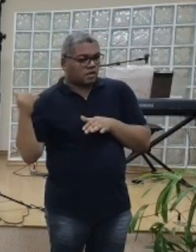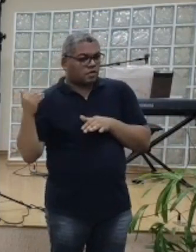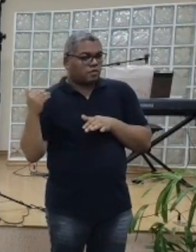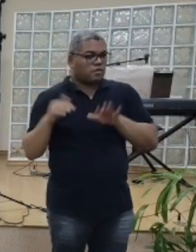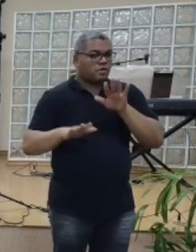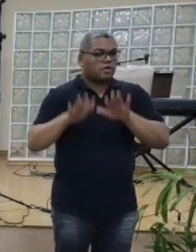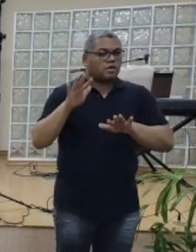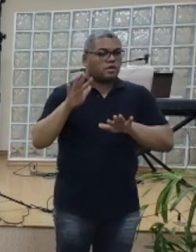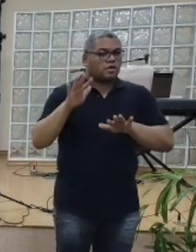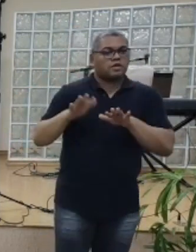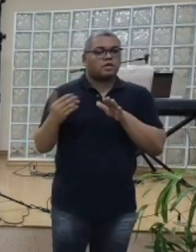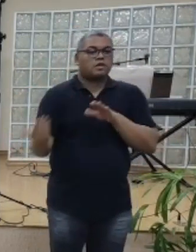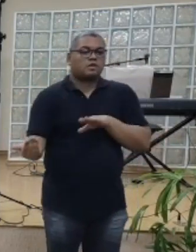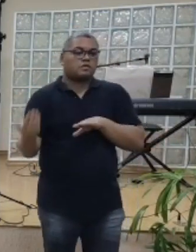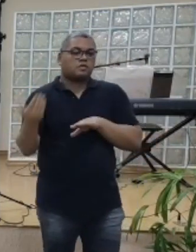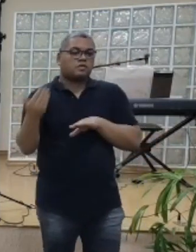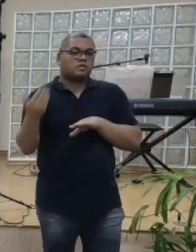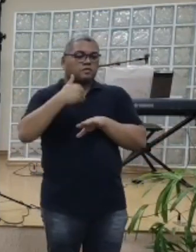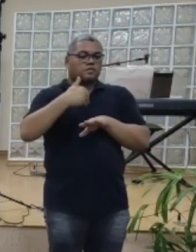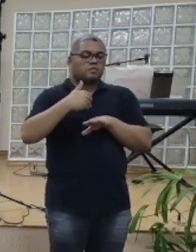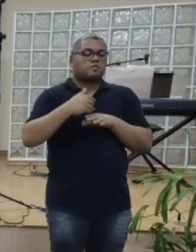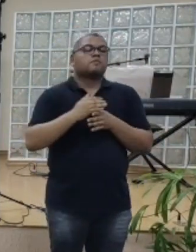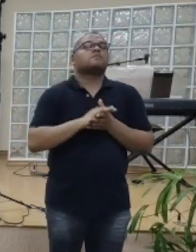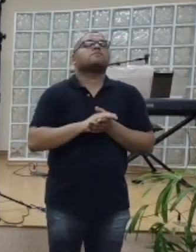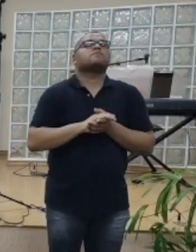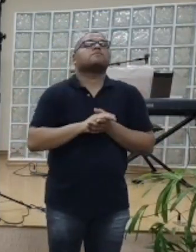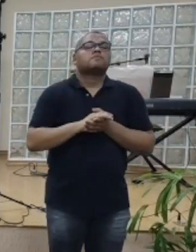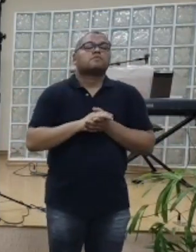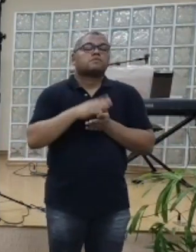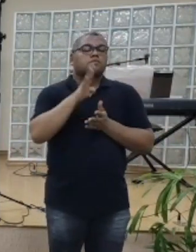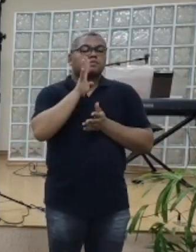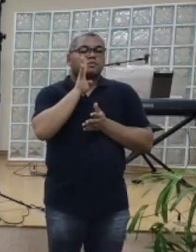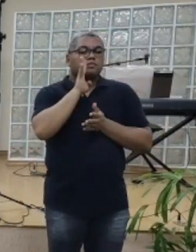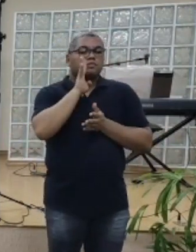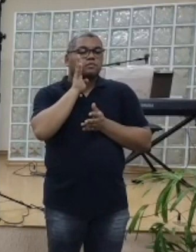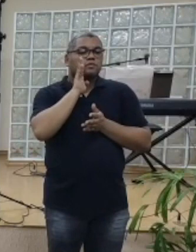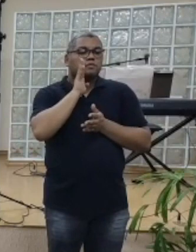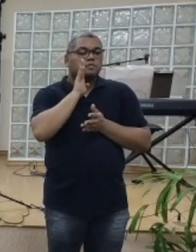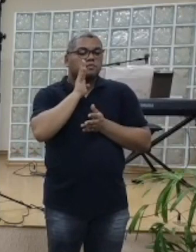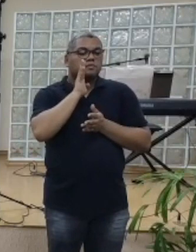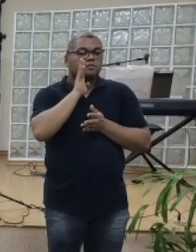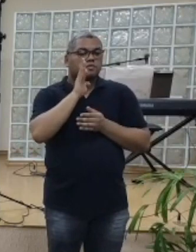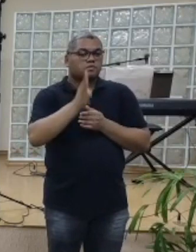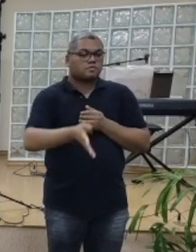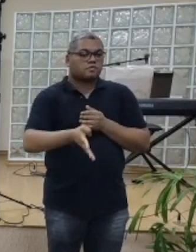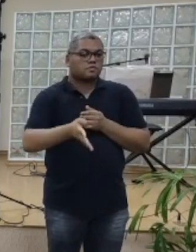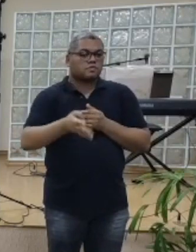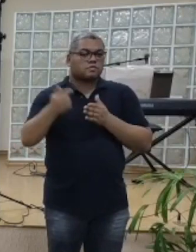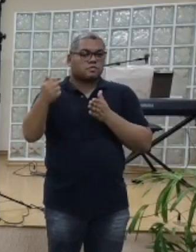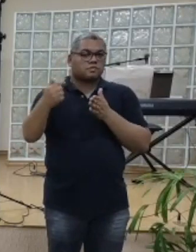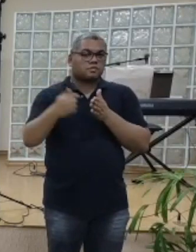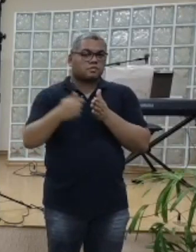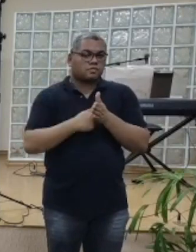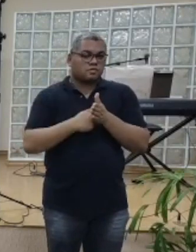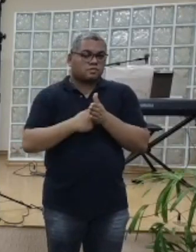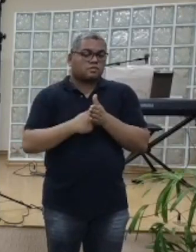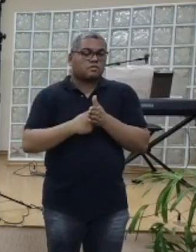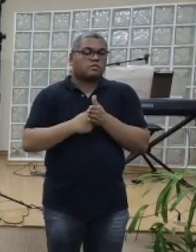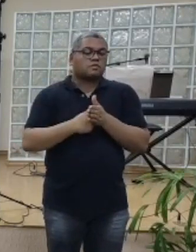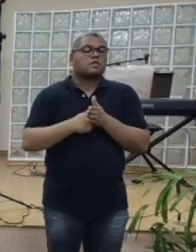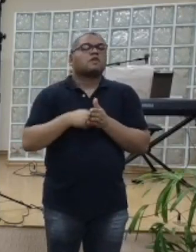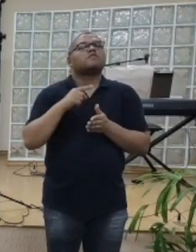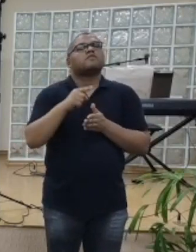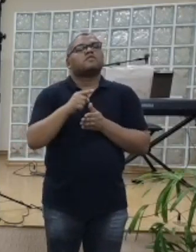chega na quarta-feira e fala: bem, você não fica triste? Eu falei: olha, bem, eu fico feliz porque já houve